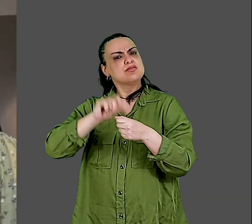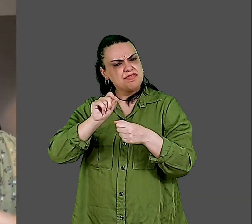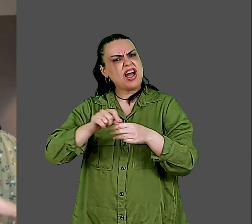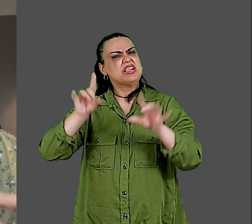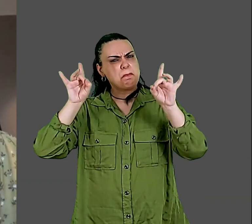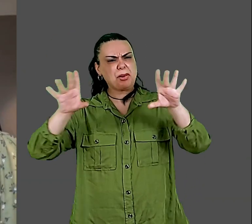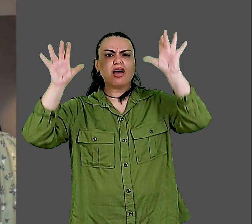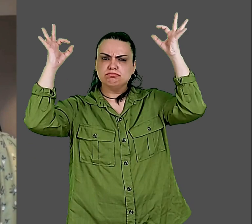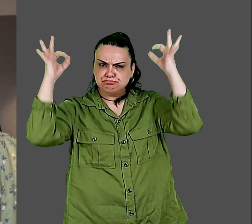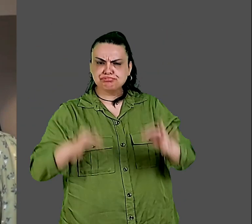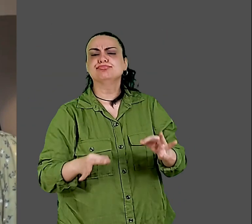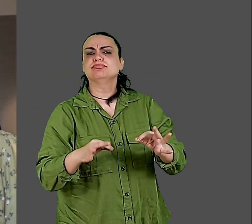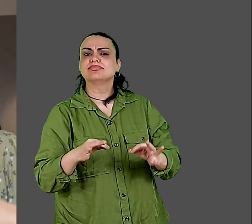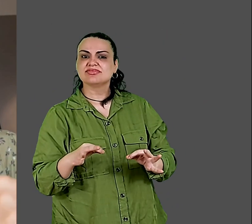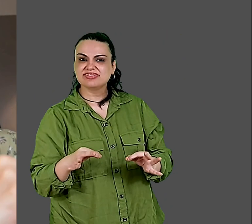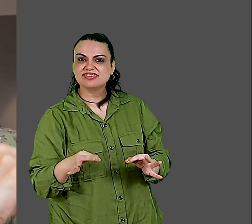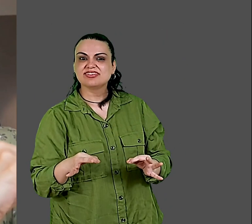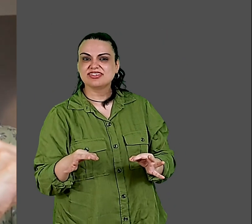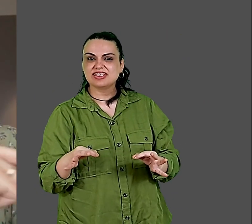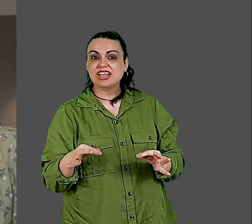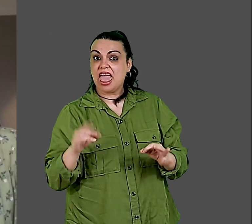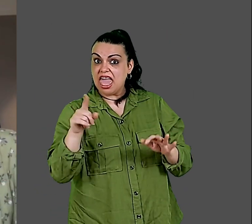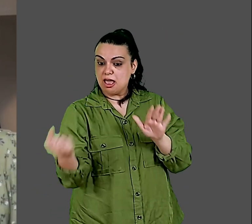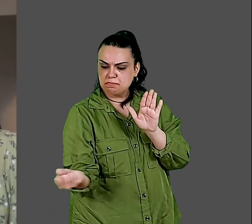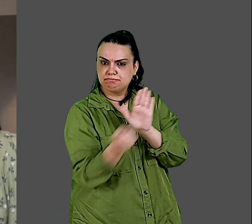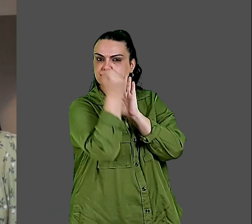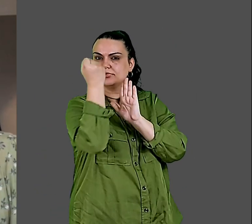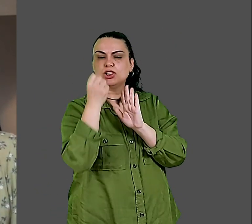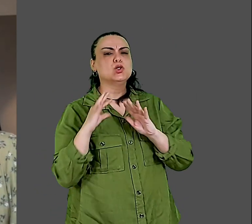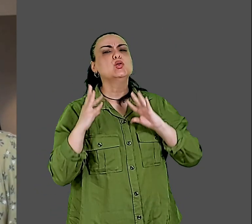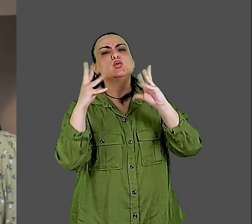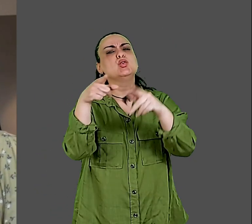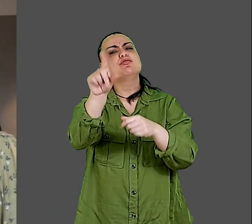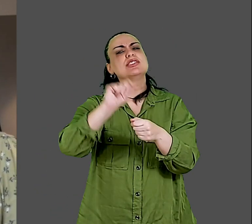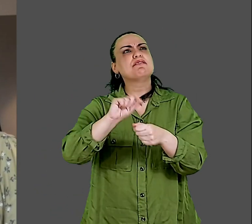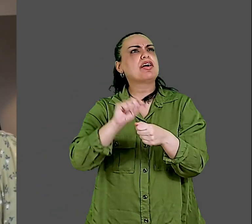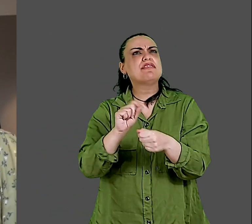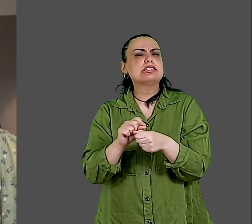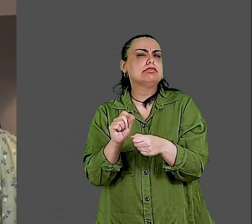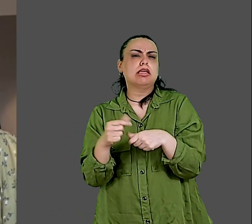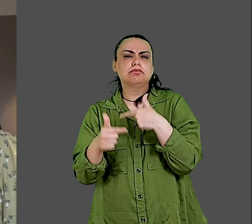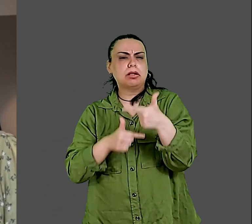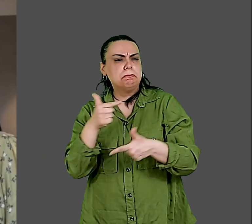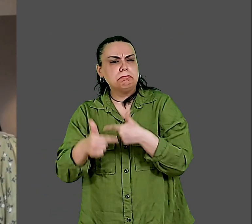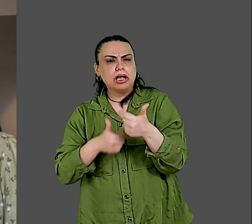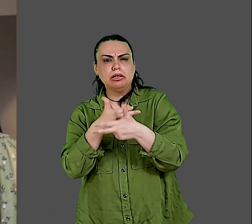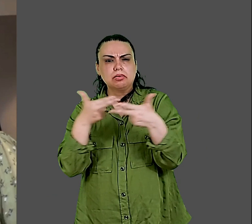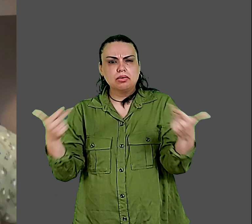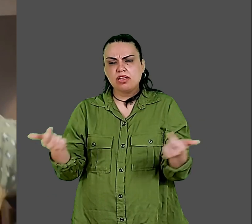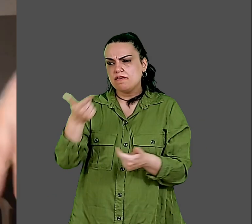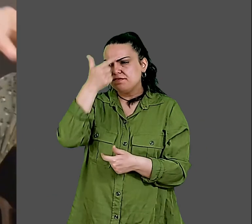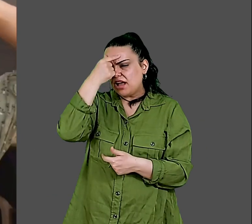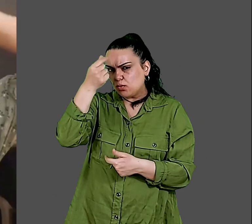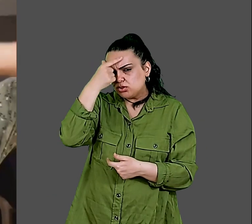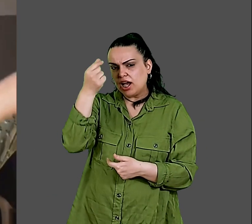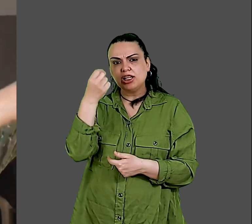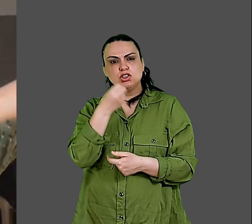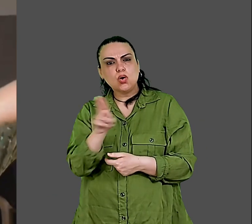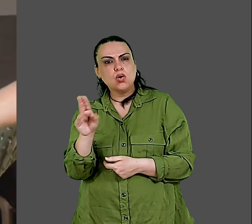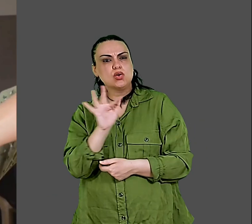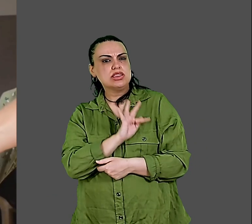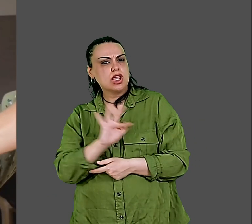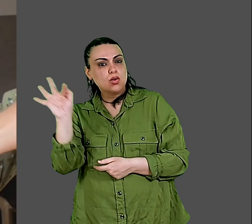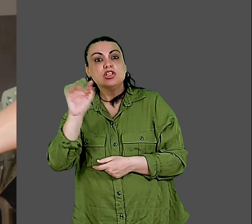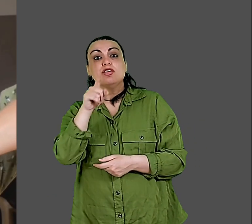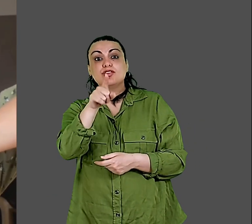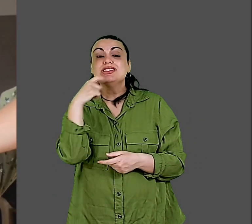memorial. Toda a tese científica, tudo que você vai fazer, seja numa faculdade, seja numa tese teológica, Você precisa sustentar